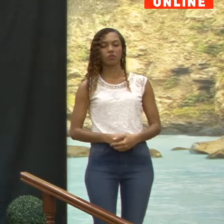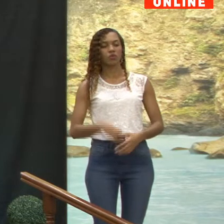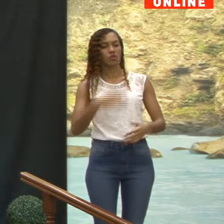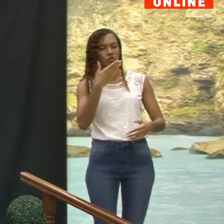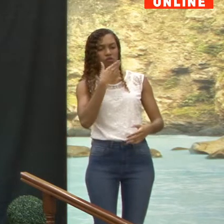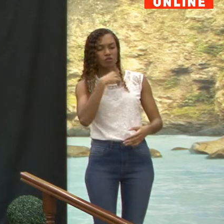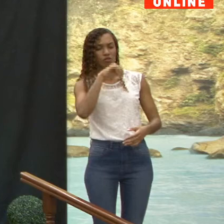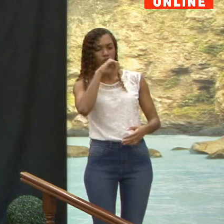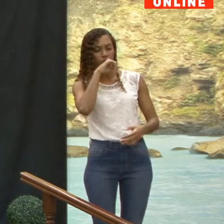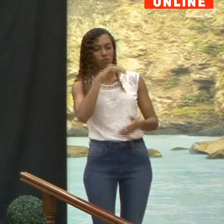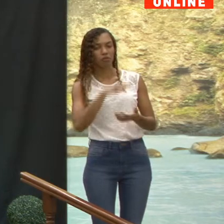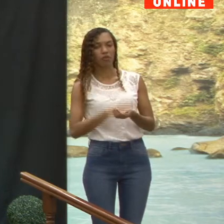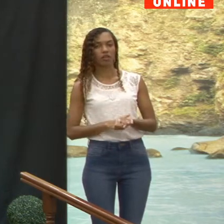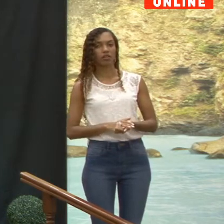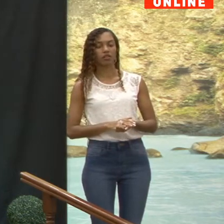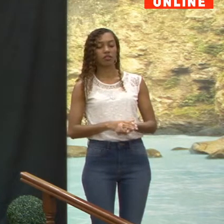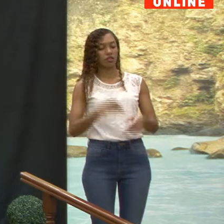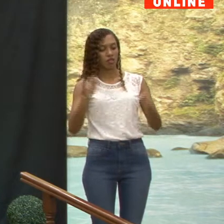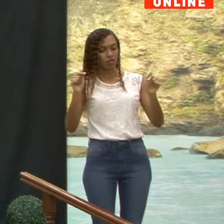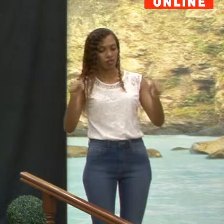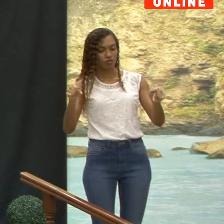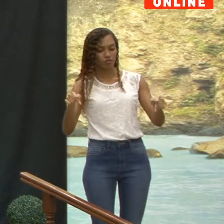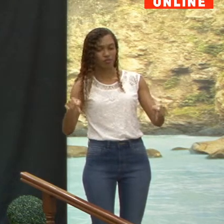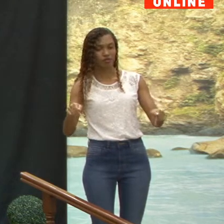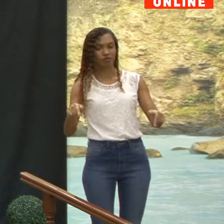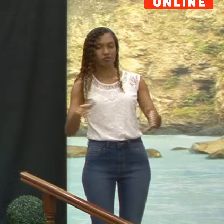igreja pródiga.